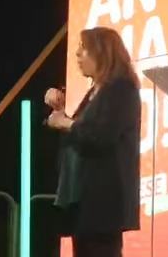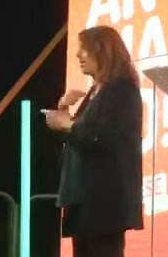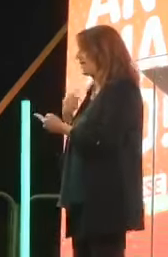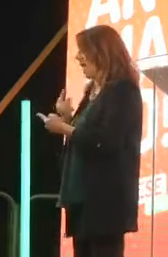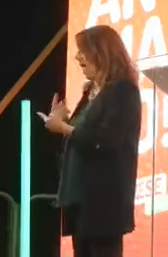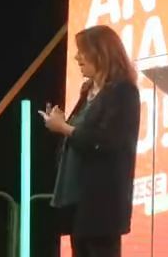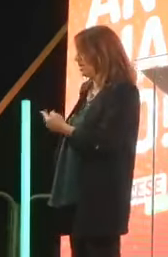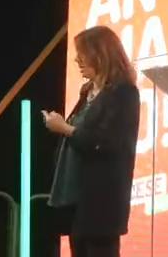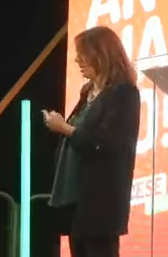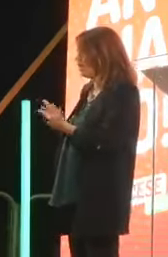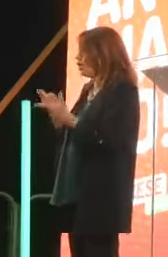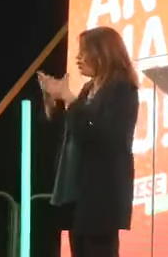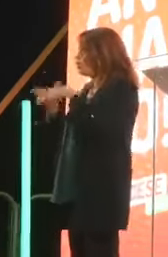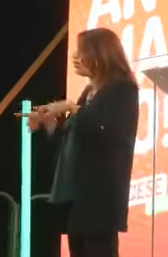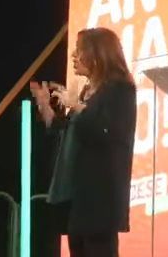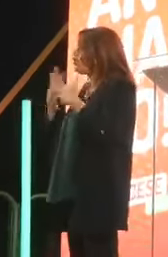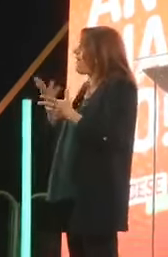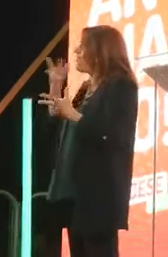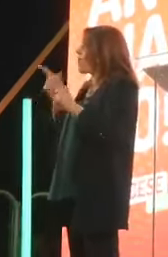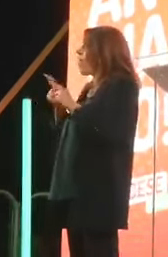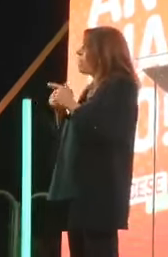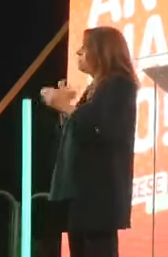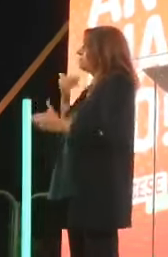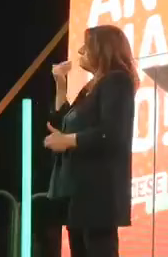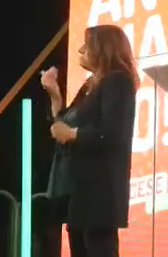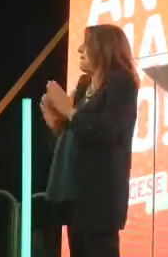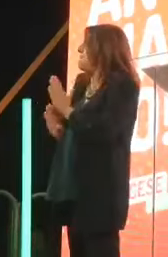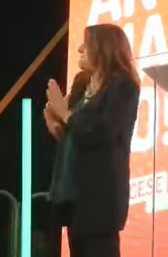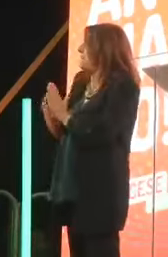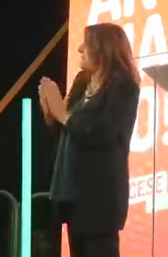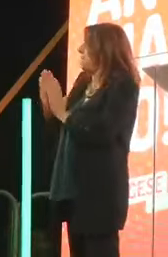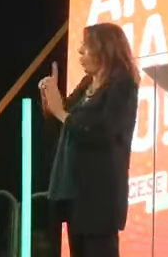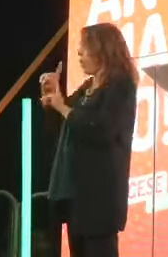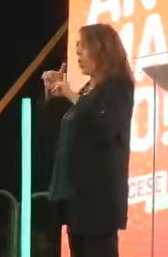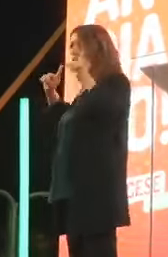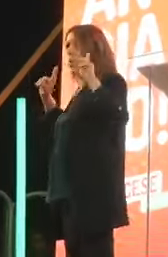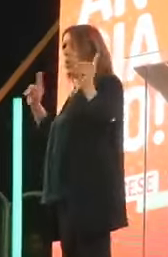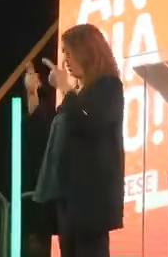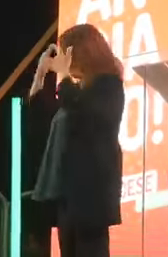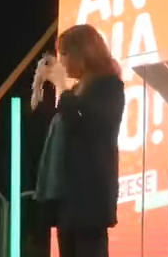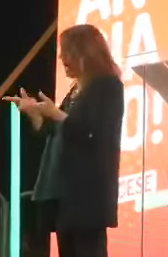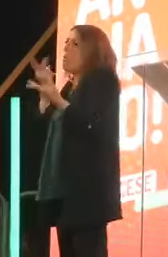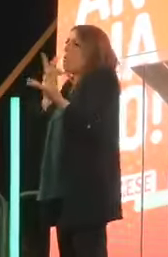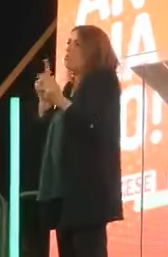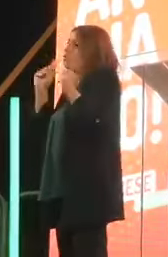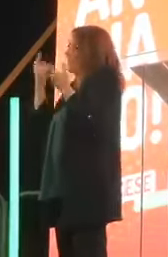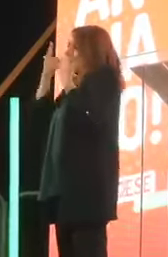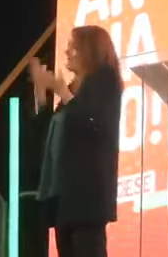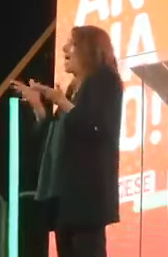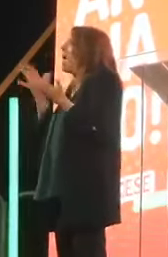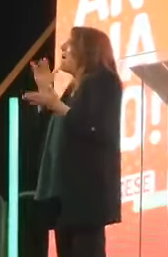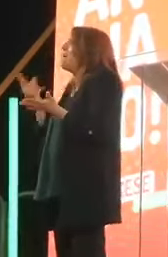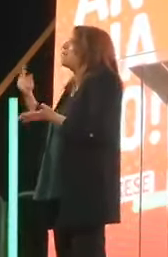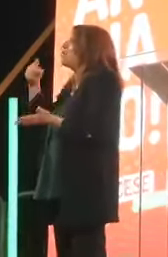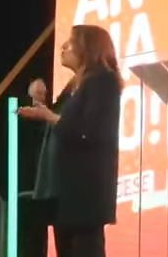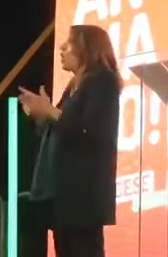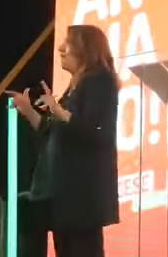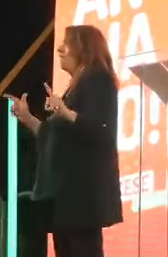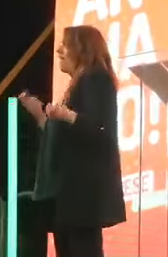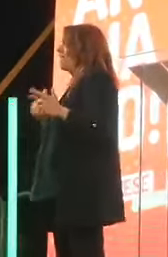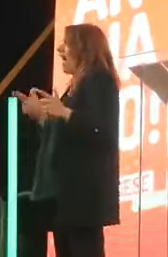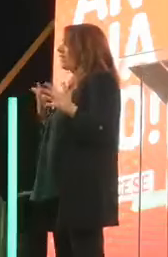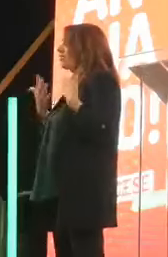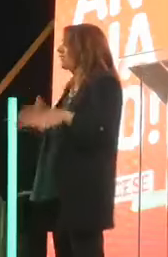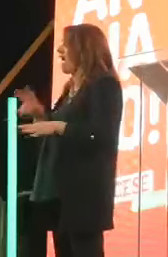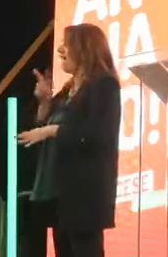città che ha saputo rifiorire e questo lo riconoscono tutte e tutti. Si è rianimata grazie allo sforzo che Vito